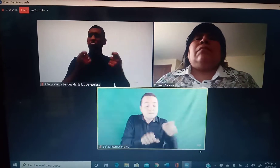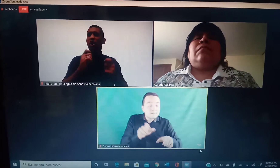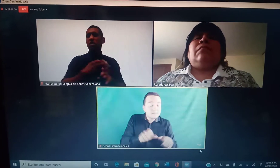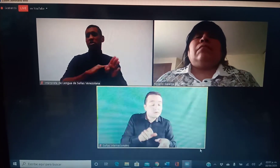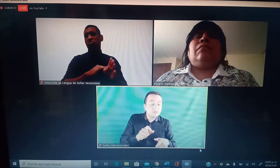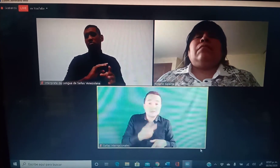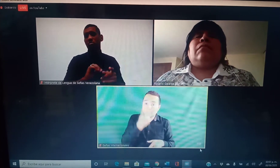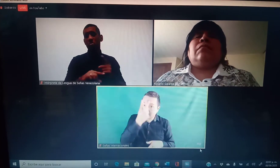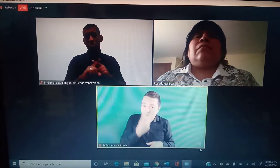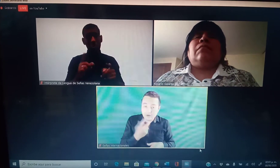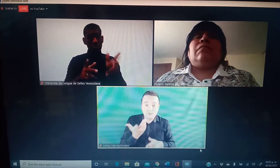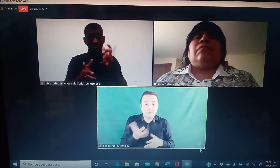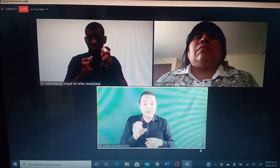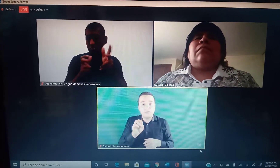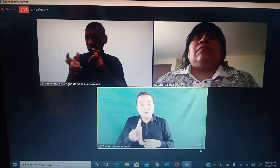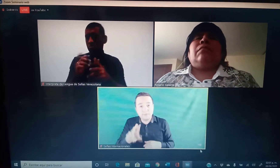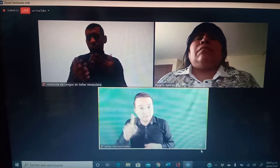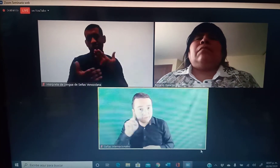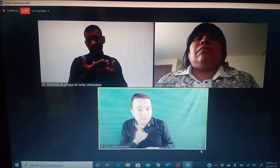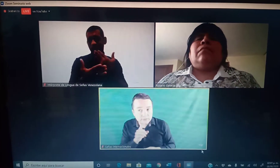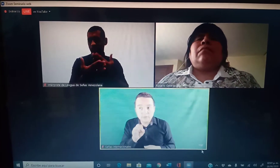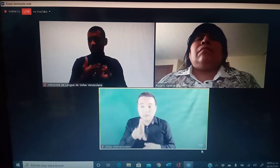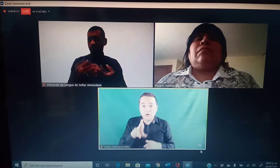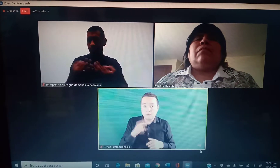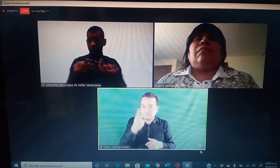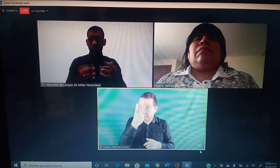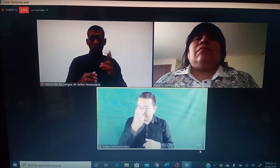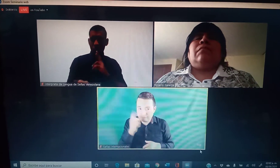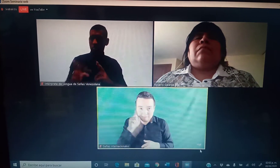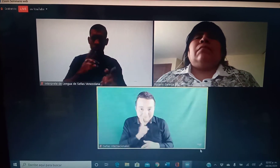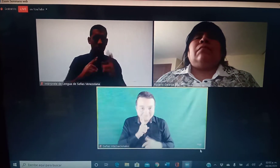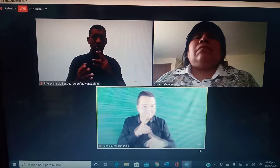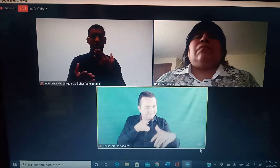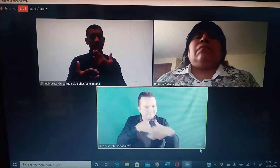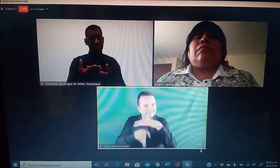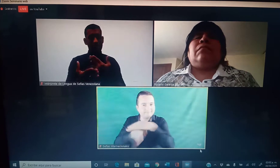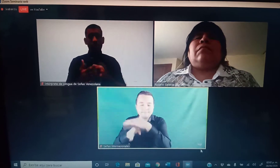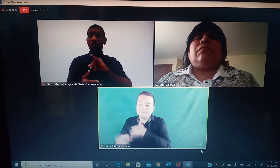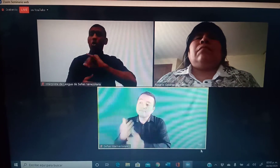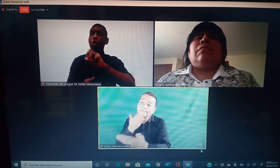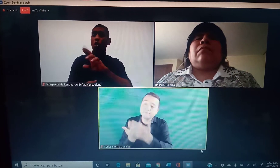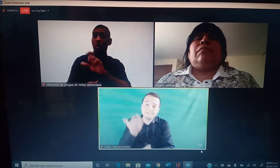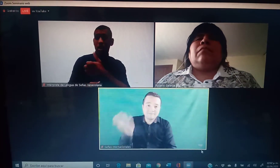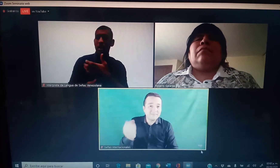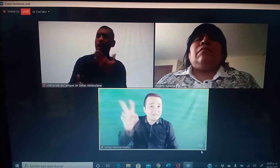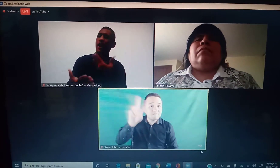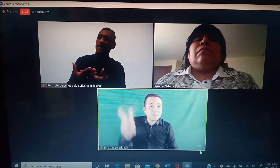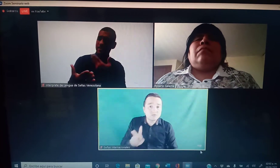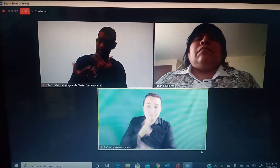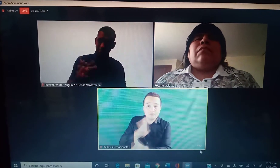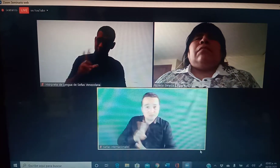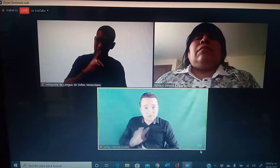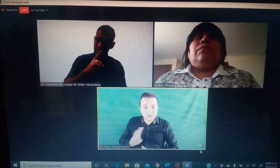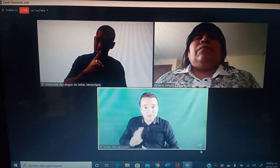hay mucha tela que cortar, y todas formas, muchísimas gracias por tu respuesta, y también a Jorge, gracias por la respuesta.